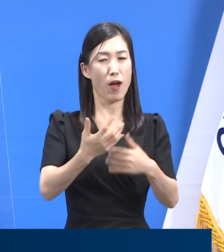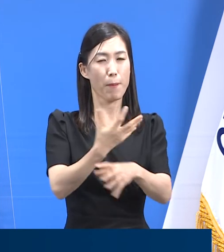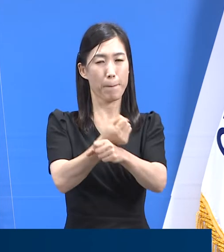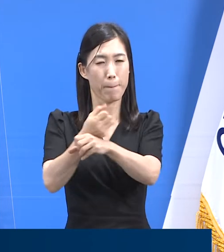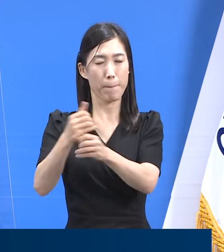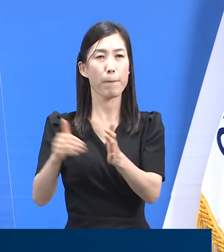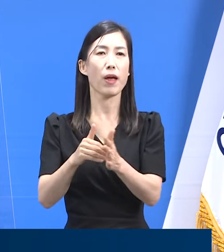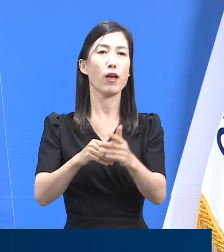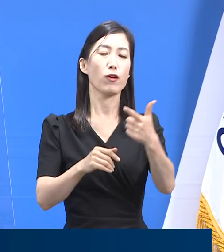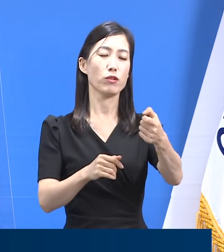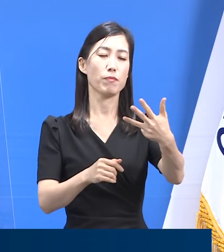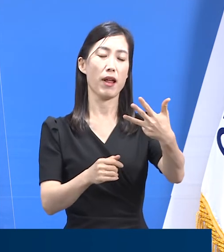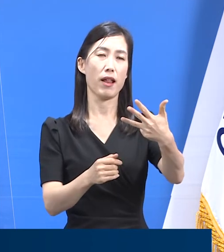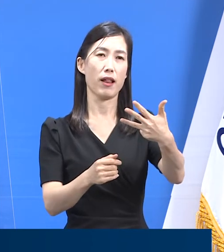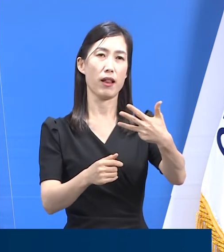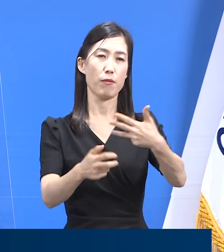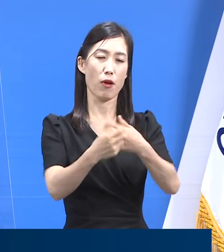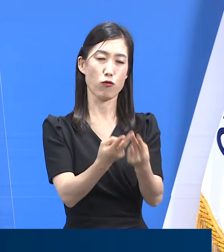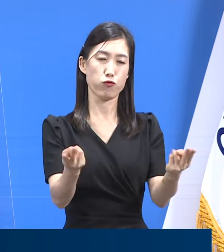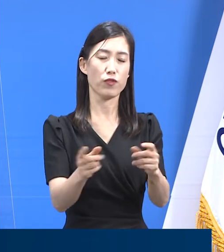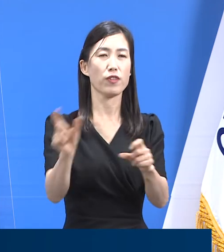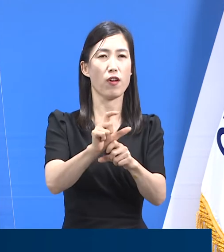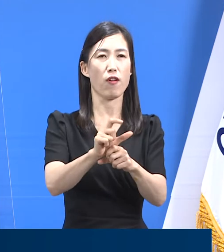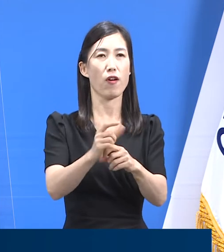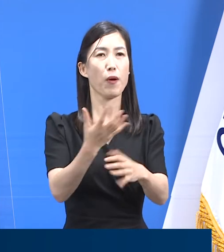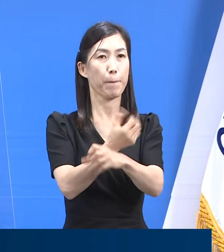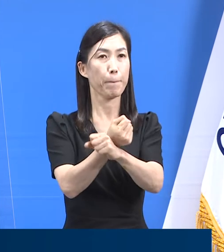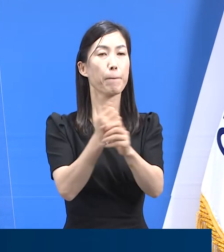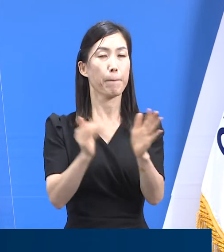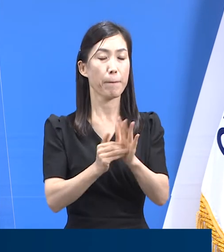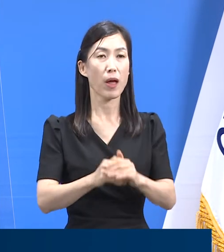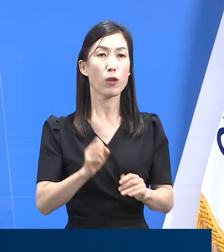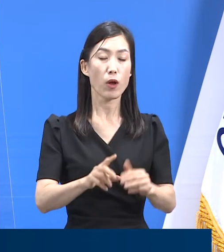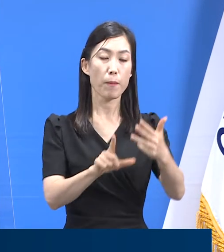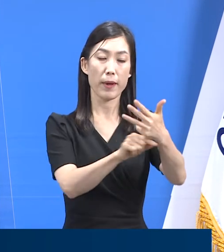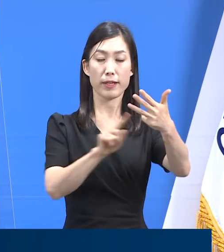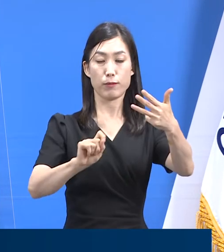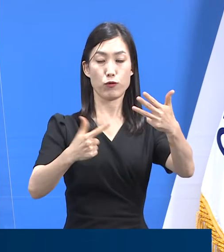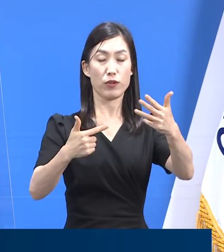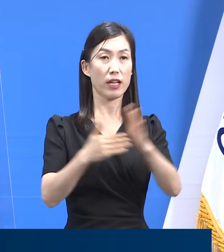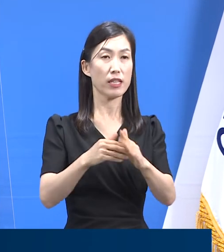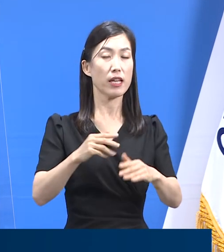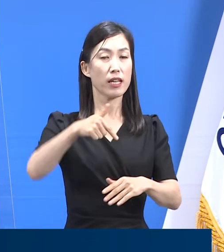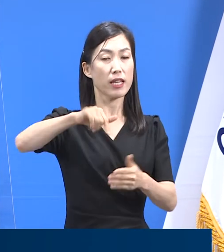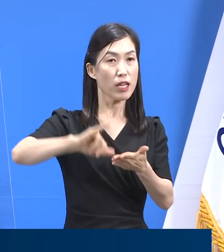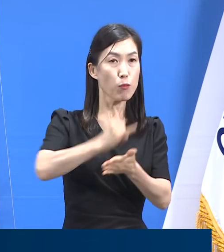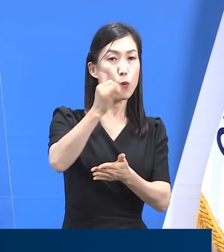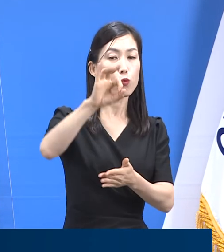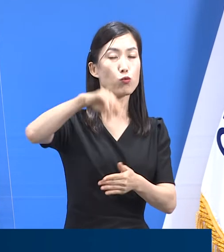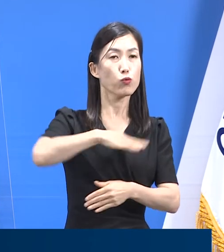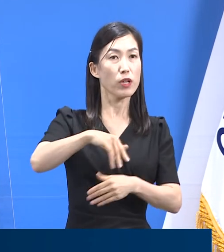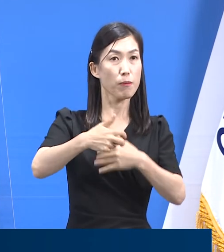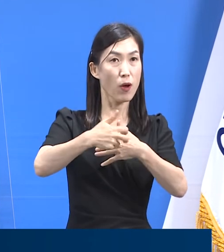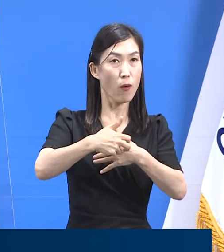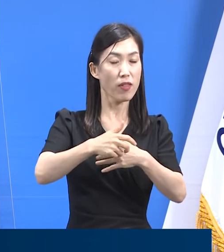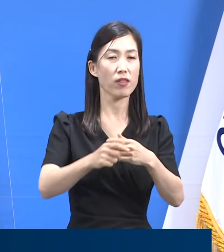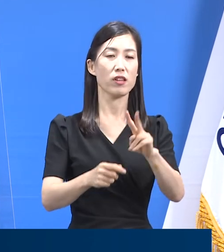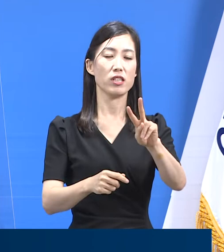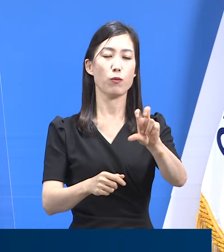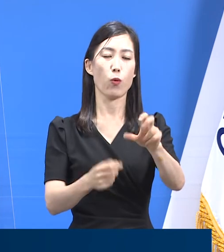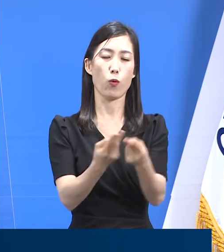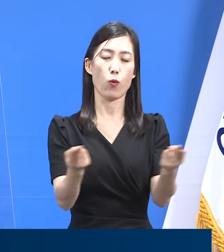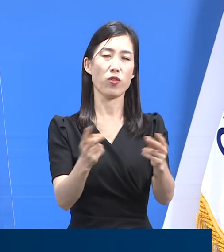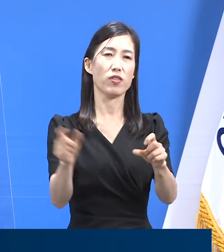총 68병상을 추가 확보하여 가동하고 있습니다. 또한 8월 16일까지 김포 우리병원 25병상을 추가